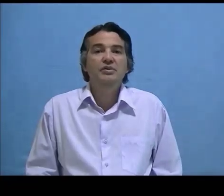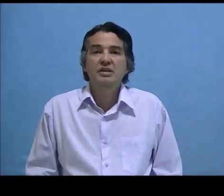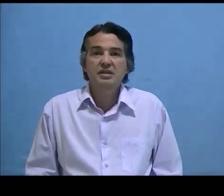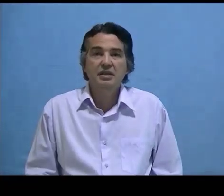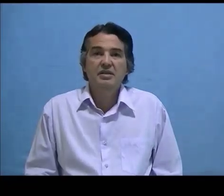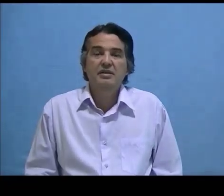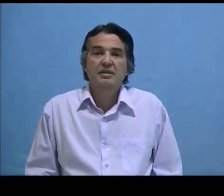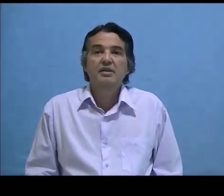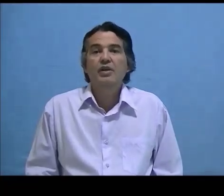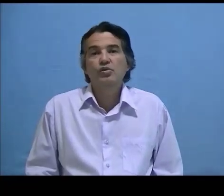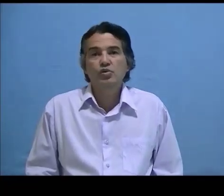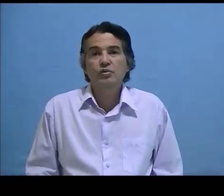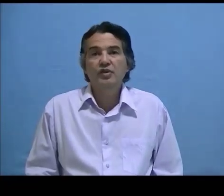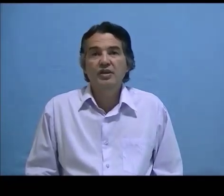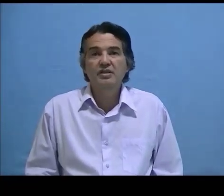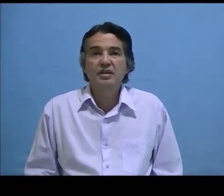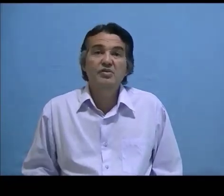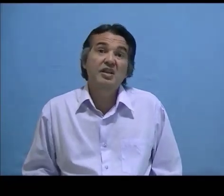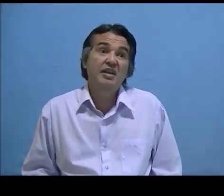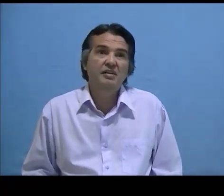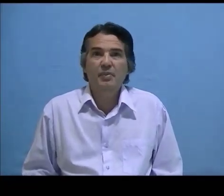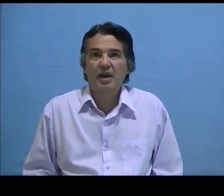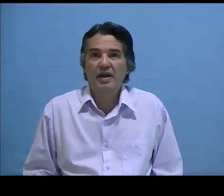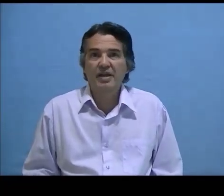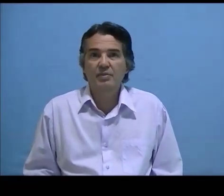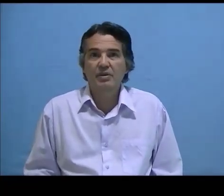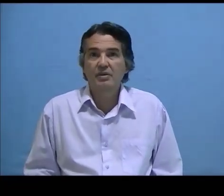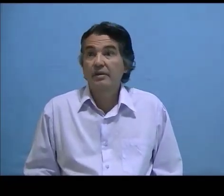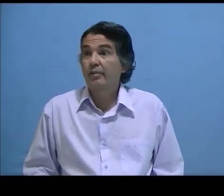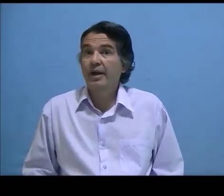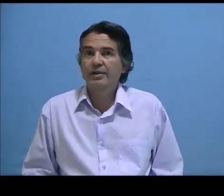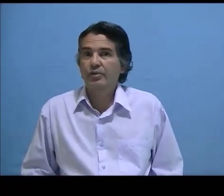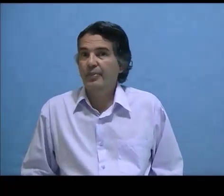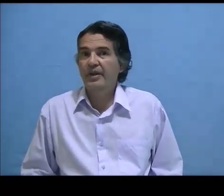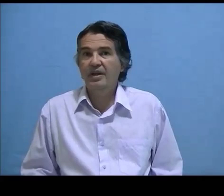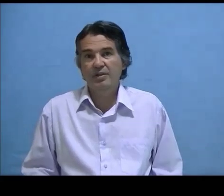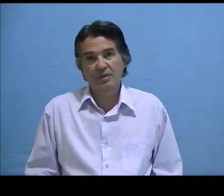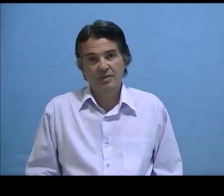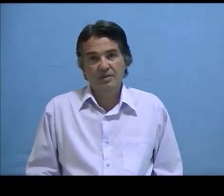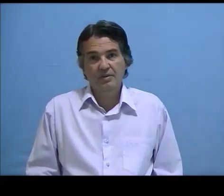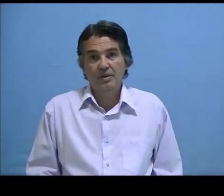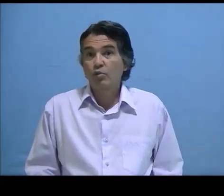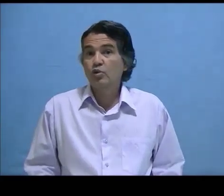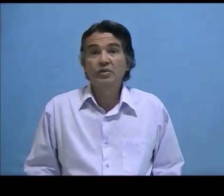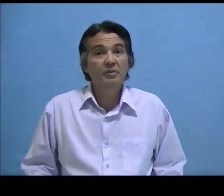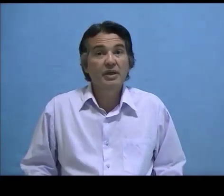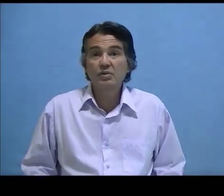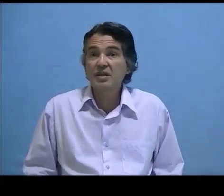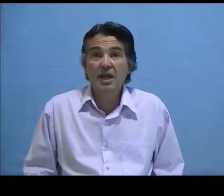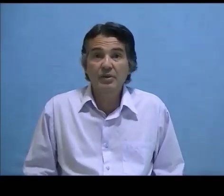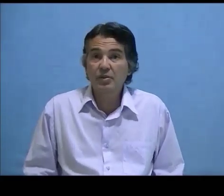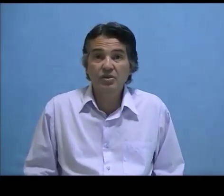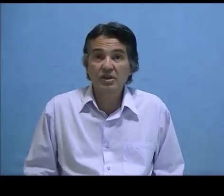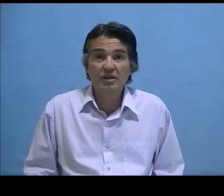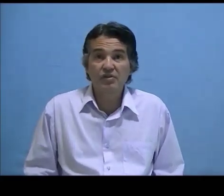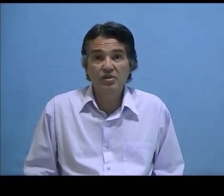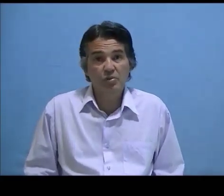se ensina. E aí o surdo fica dizendo 7 AM, 4 PM. O surdo também não sabe que o dia tem